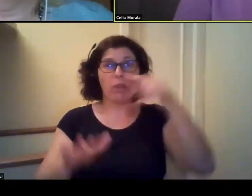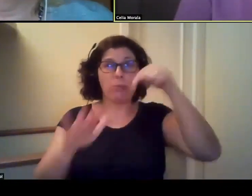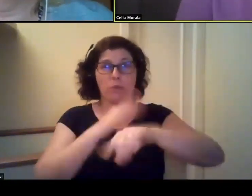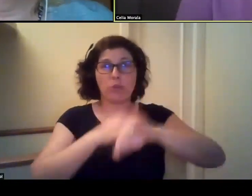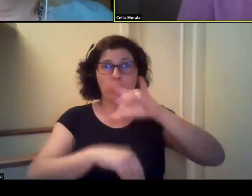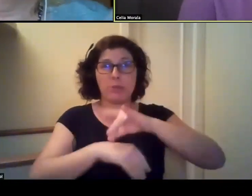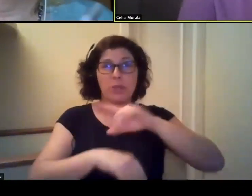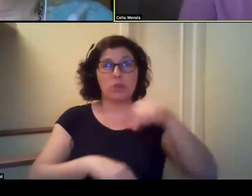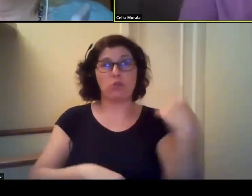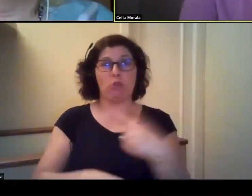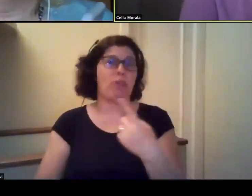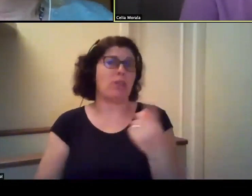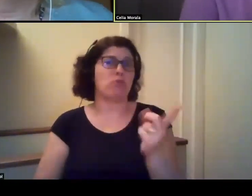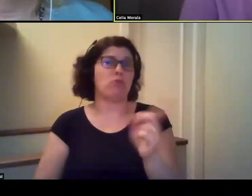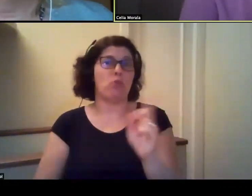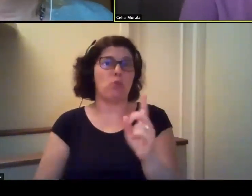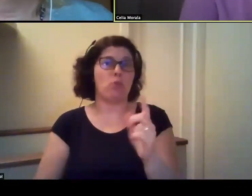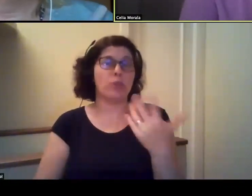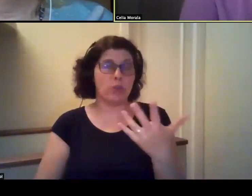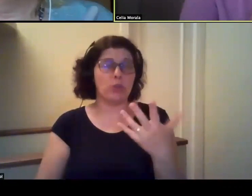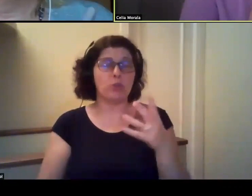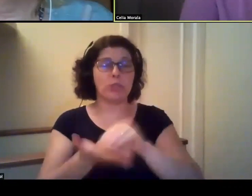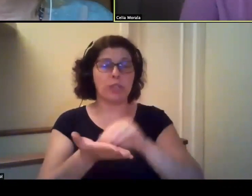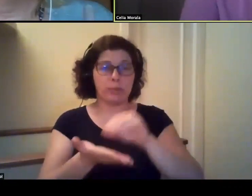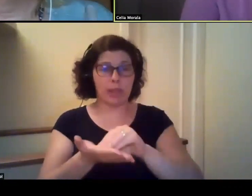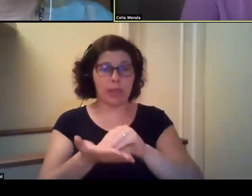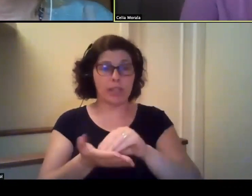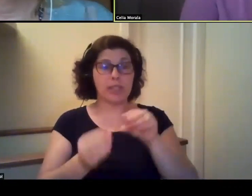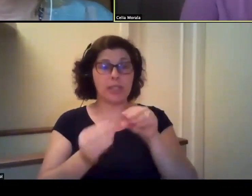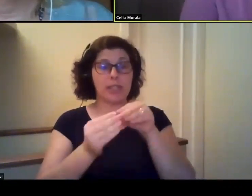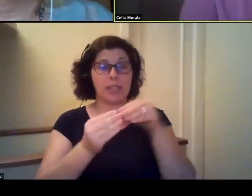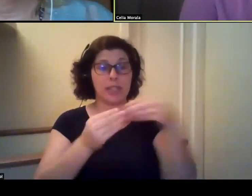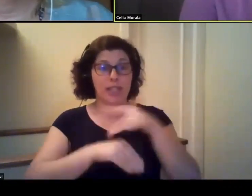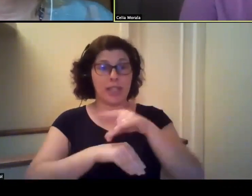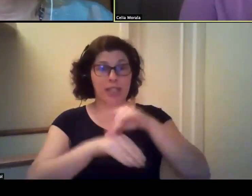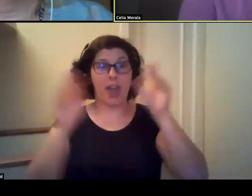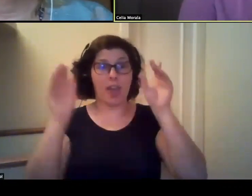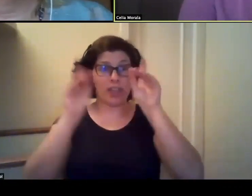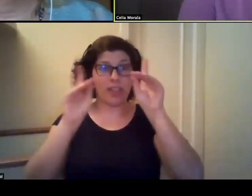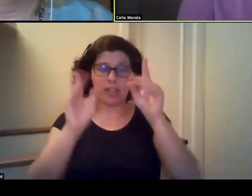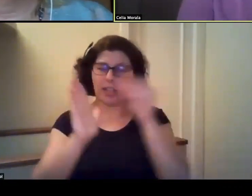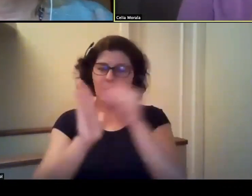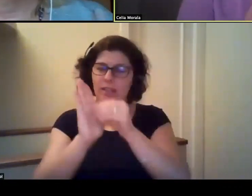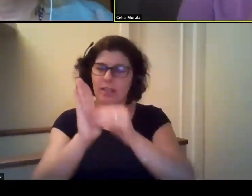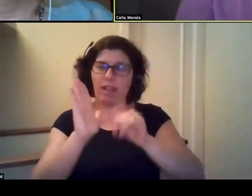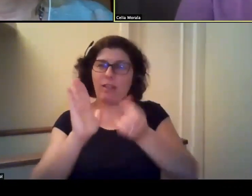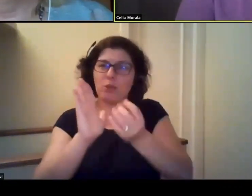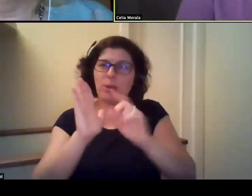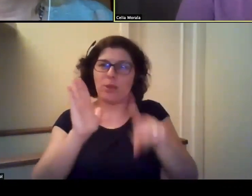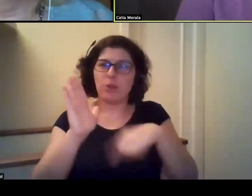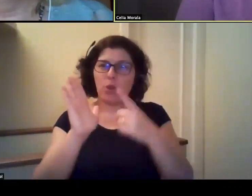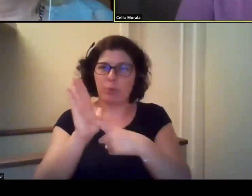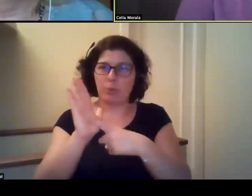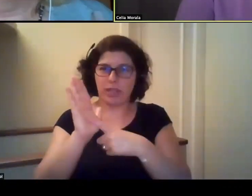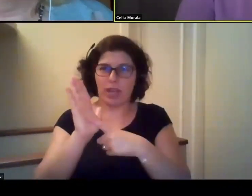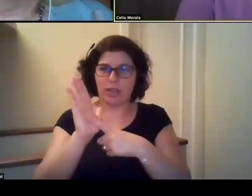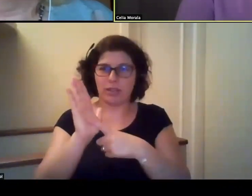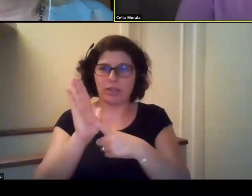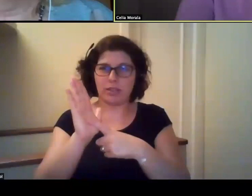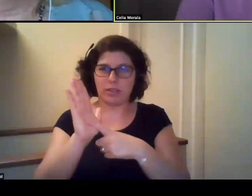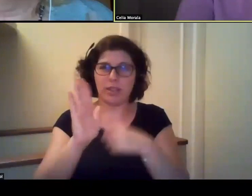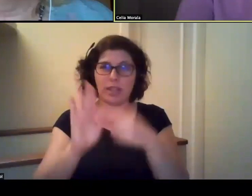antes, incluso en la propia guía didáctica, viene explicado toda esta información y previamente se habla con la persona